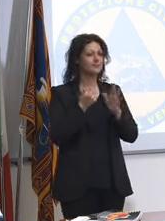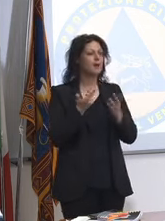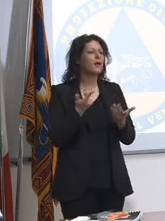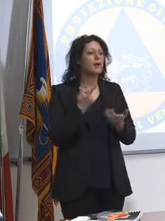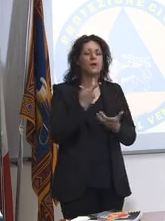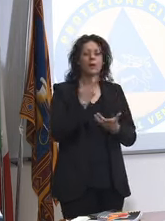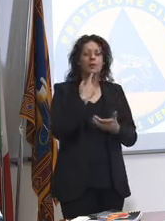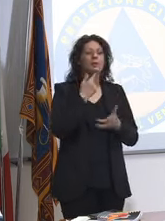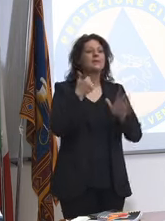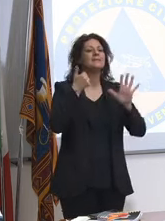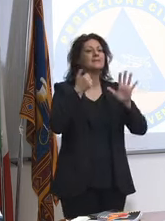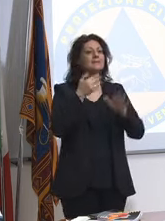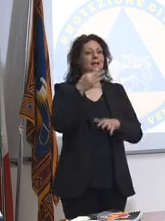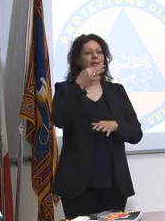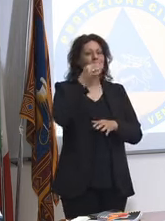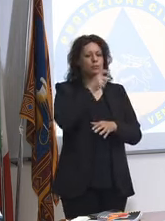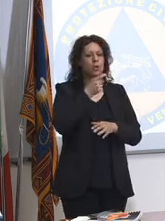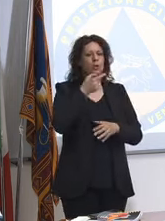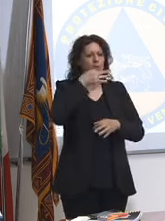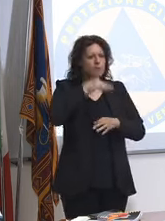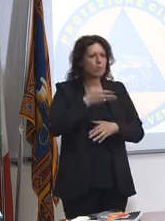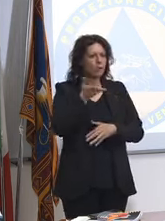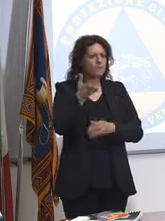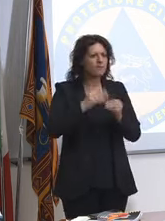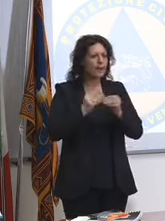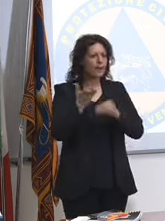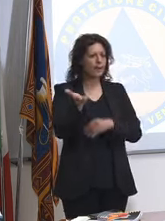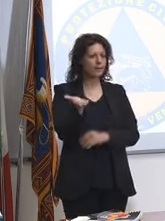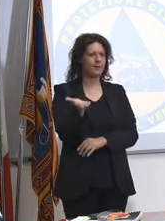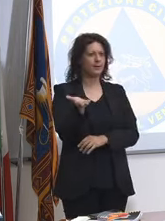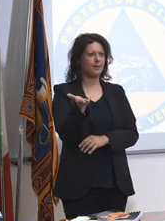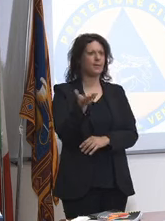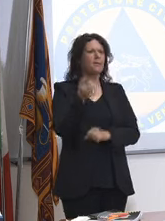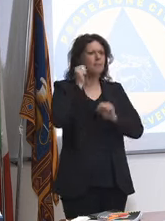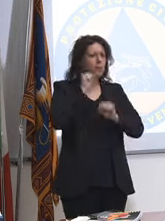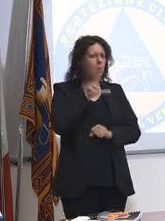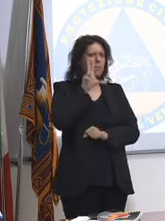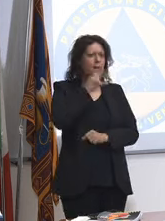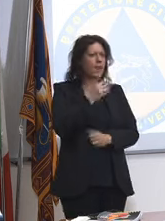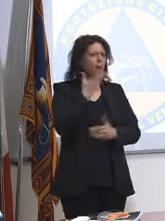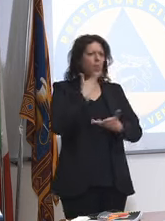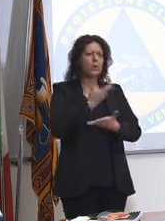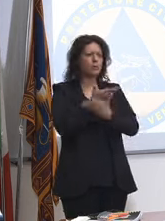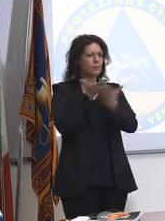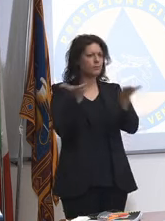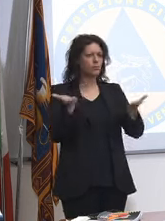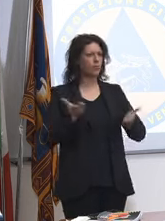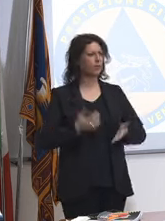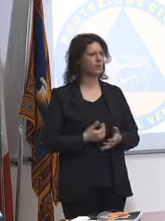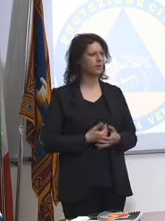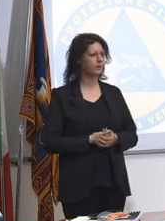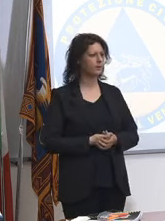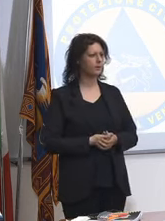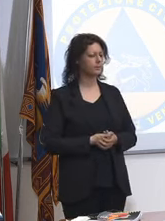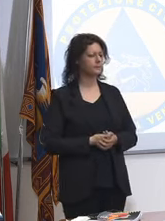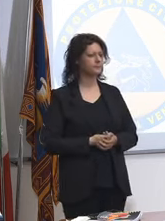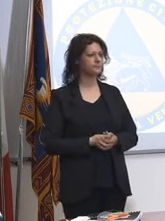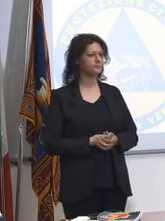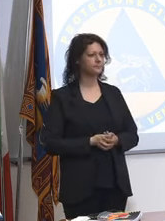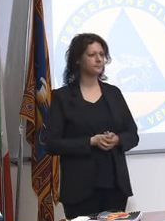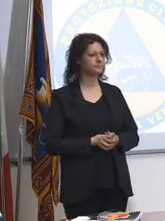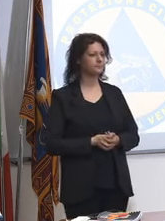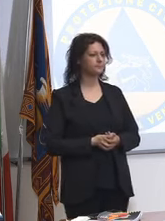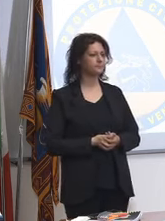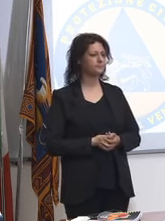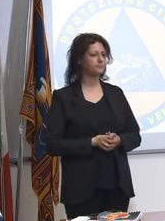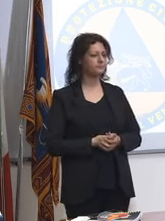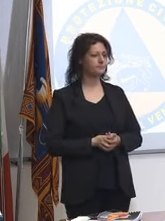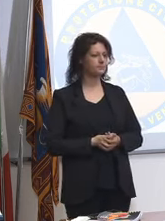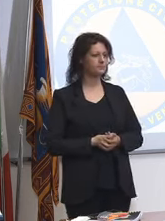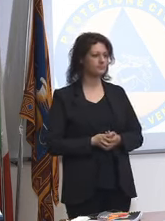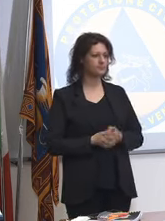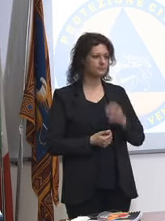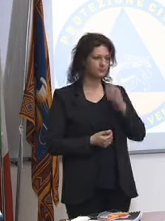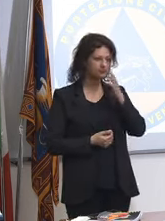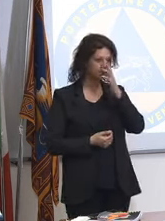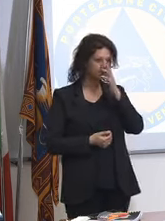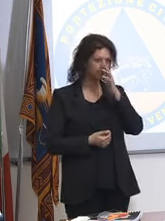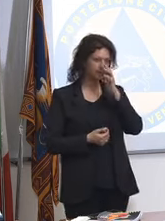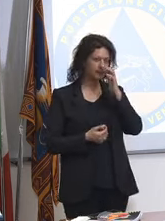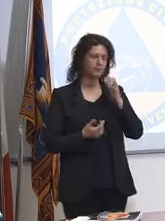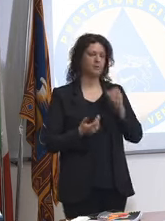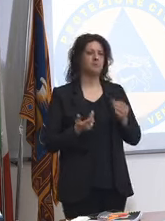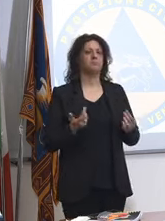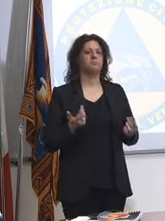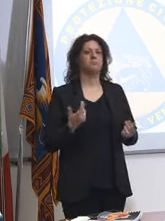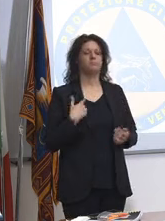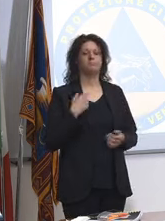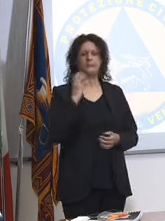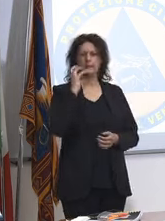cittadini, cioè non c'è un limite, ognuno parla quando vuole. Lo trovo, guarda, io trovo anche strano che ci sia qualcuno in Italia